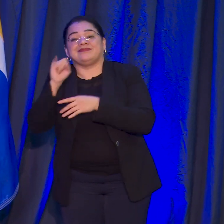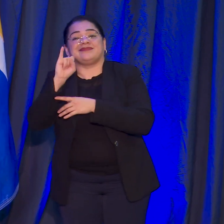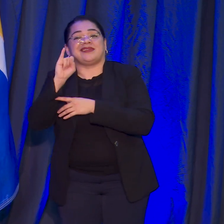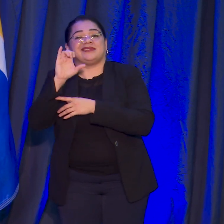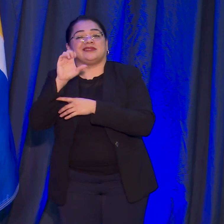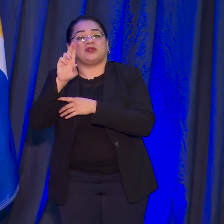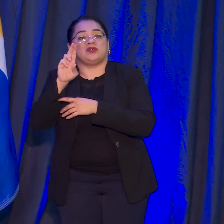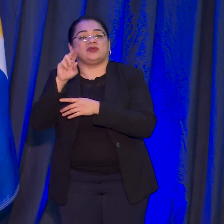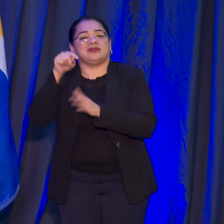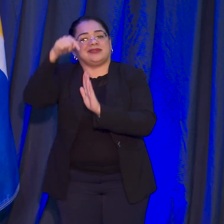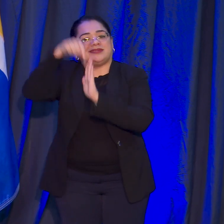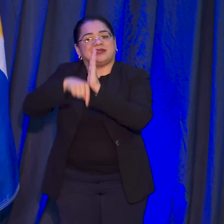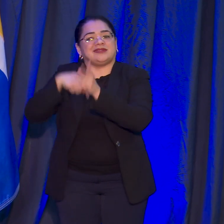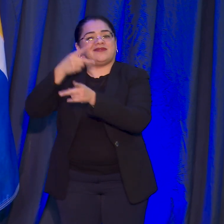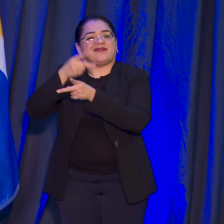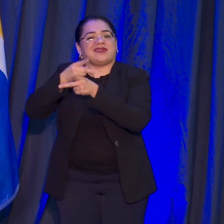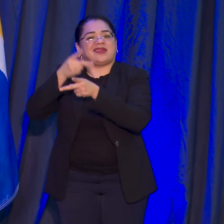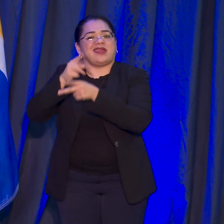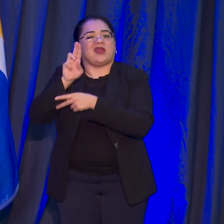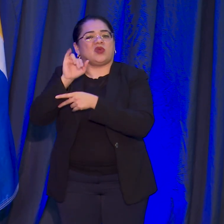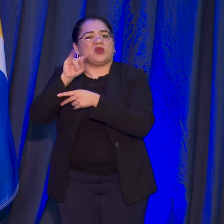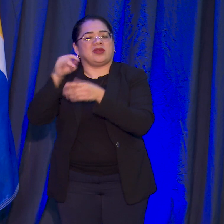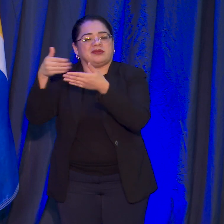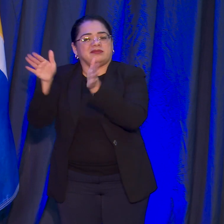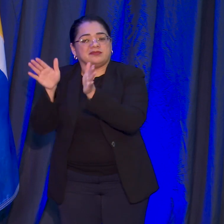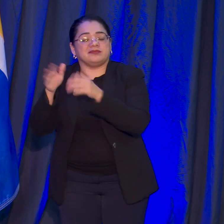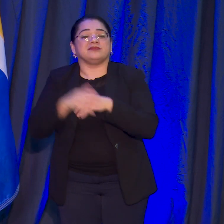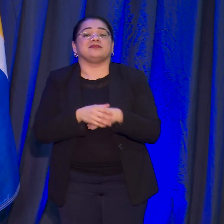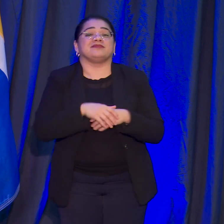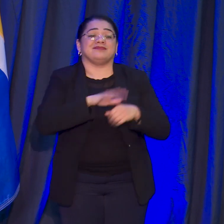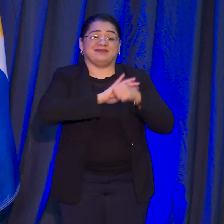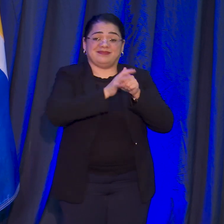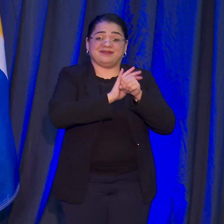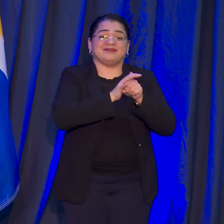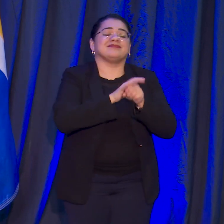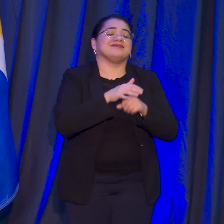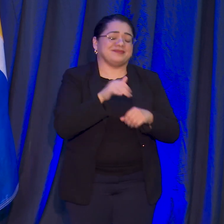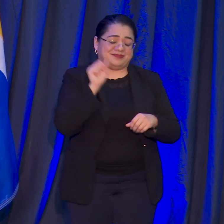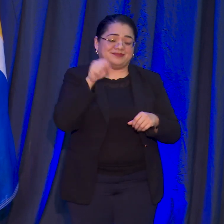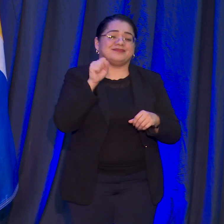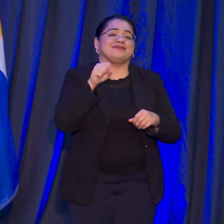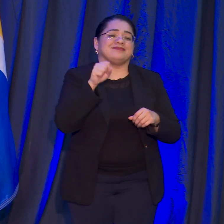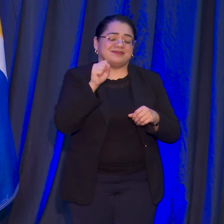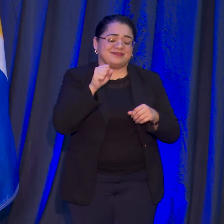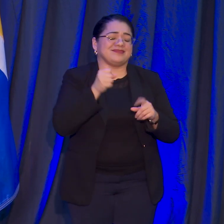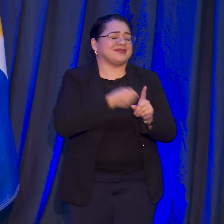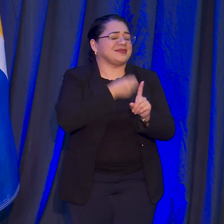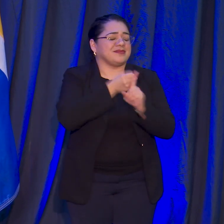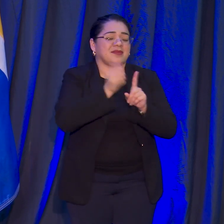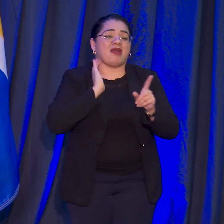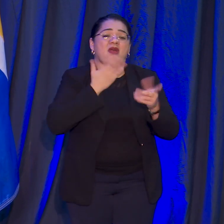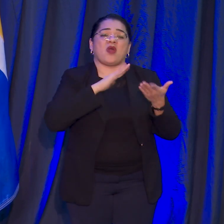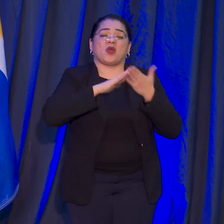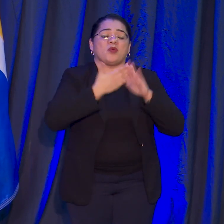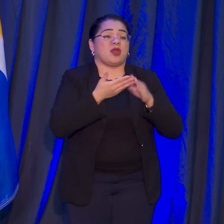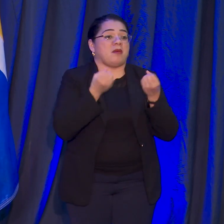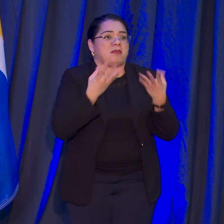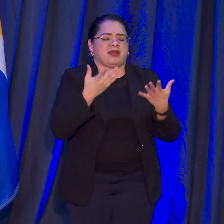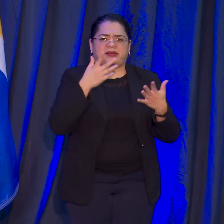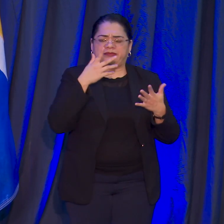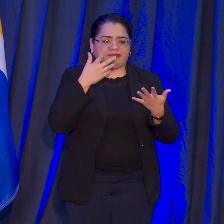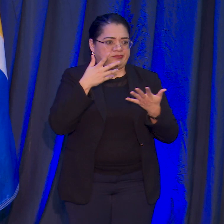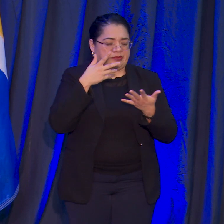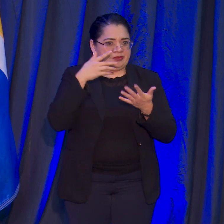COVID-19 tiene el potencial de tener efectos devastadores y perjudiciales en nuestra comunidad porque es nuevo. Por lo